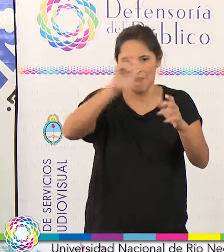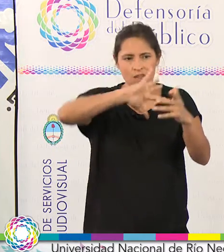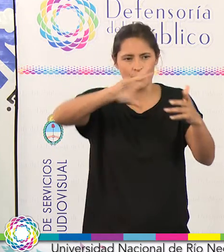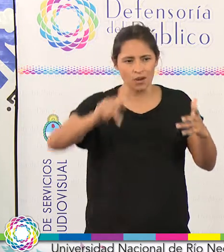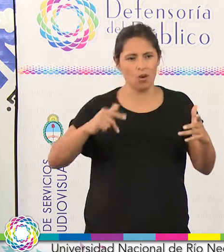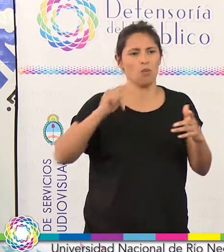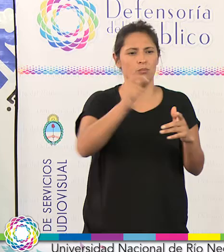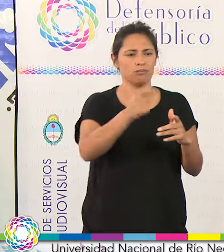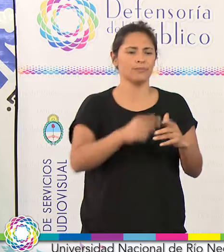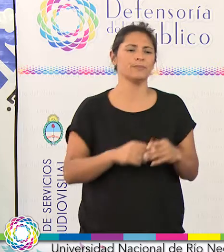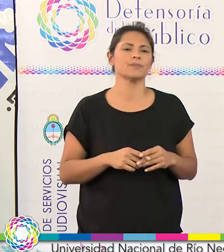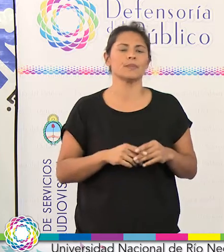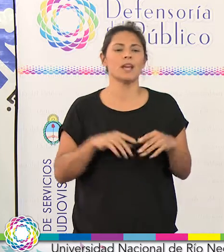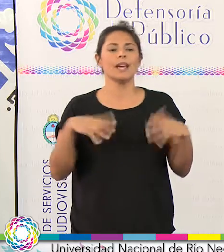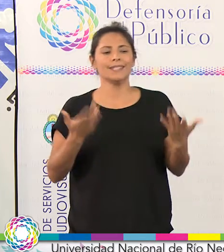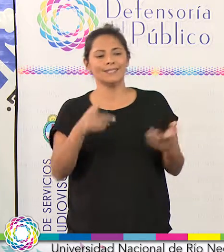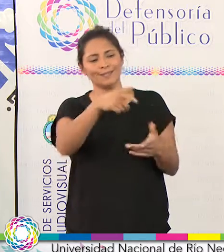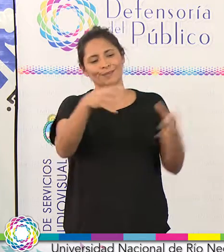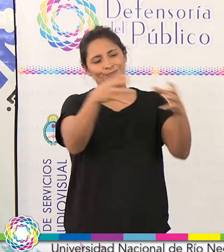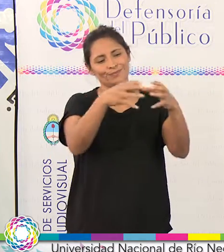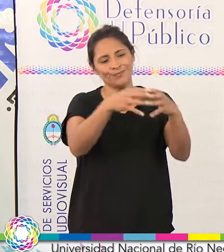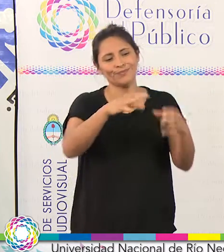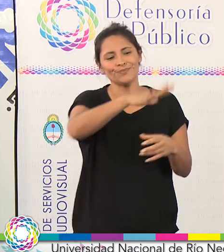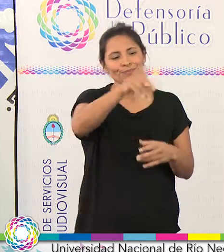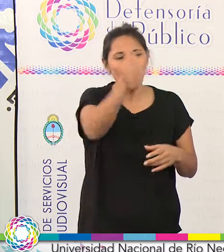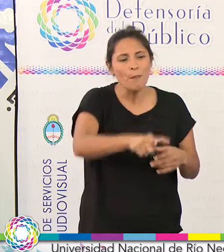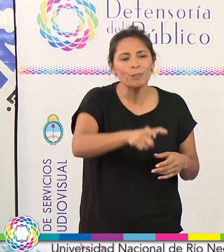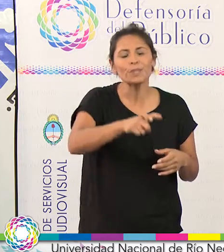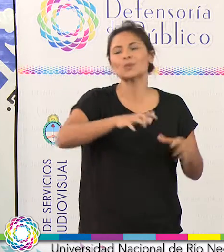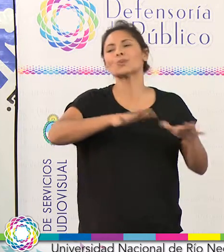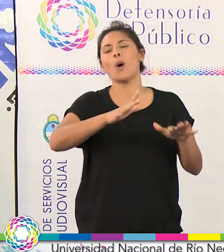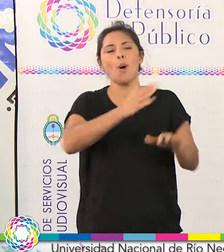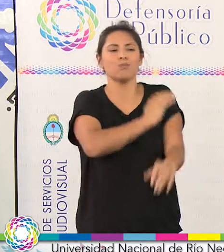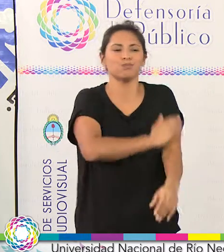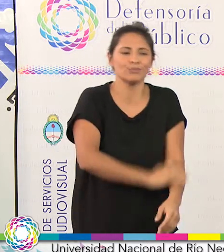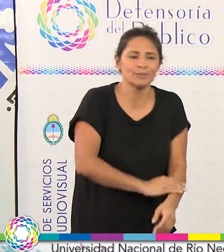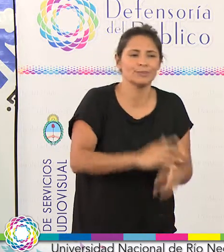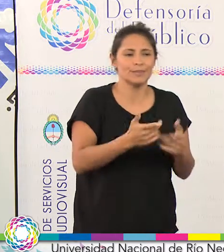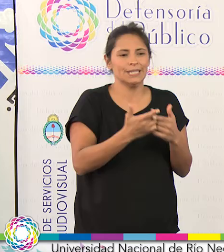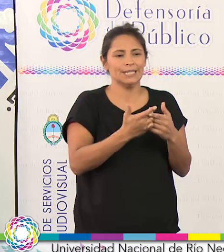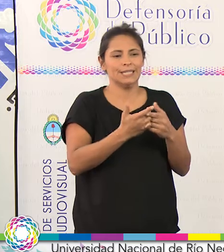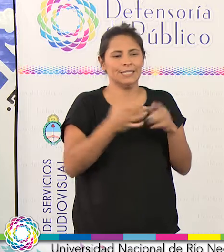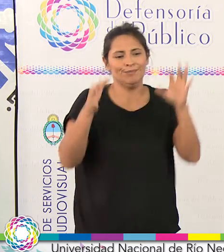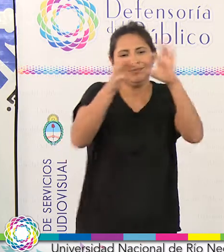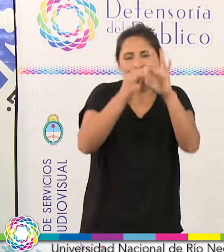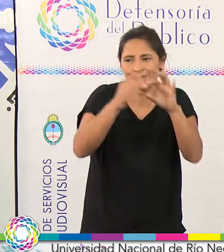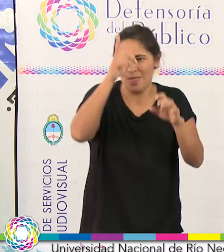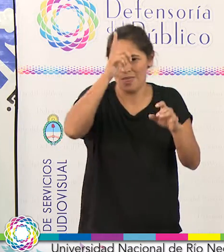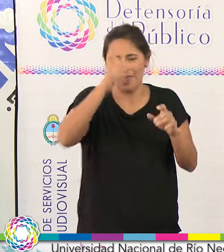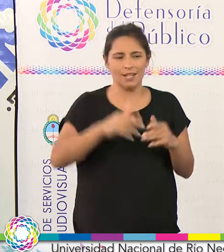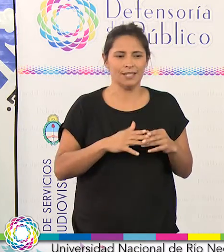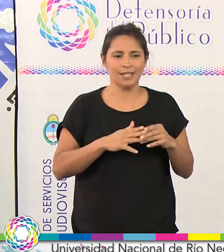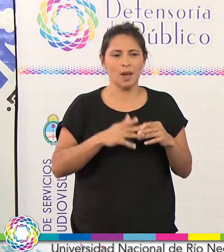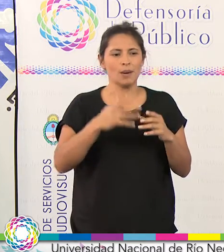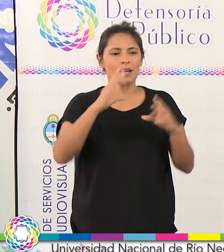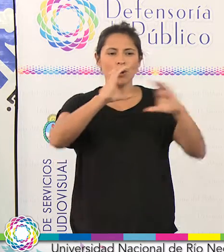situación de pobreza les va a costar más ejercer sus derechos, se los va a asociar al delito, van a tener menos herramientas para poder comunicarse.